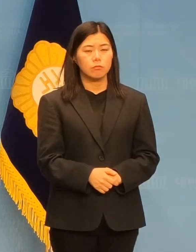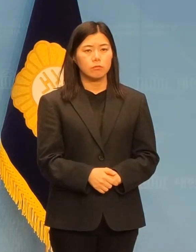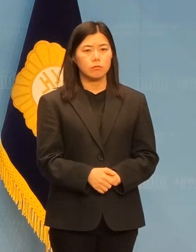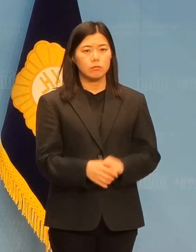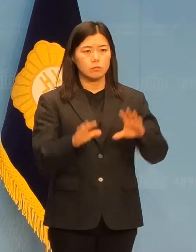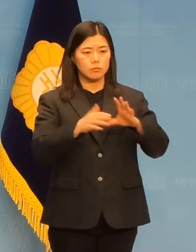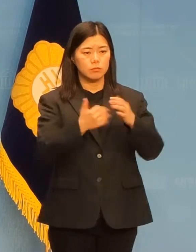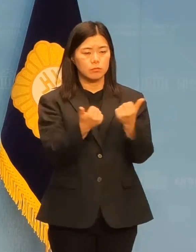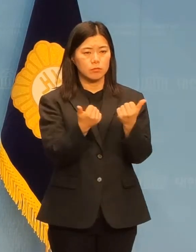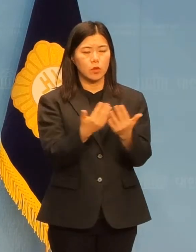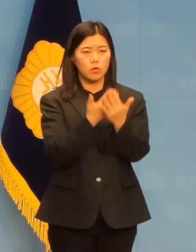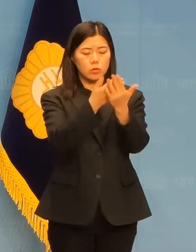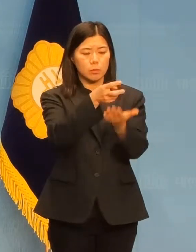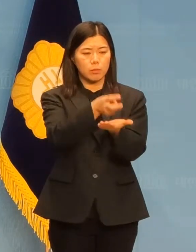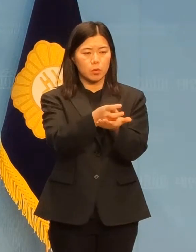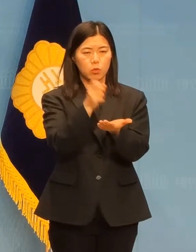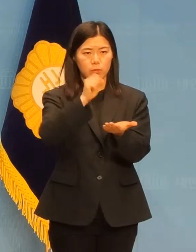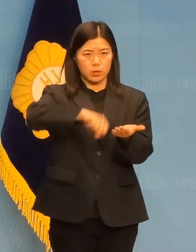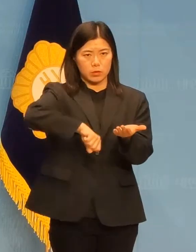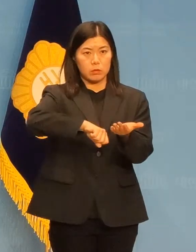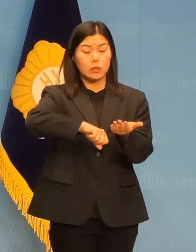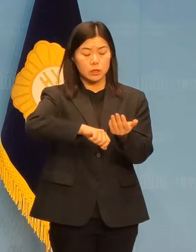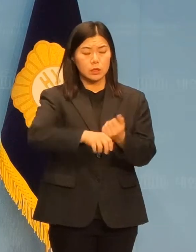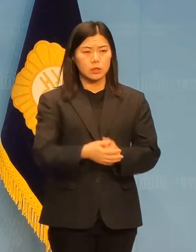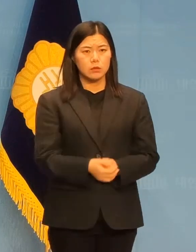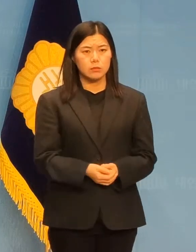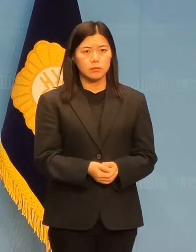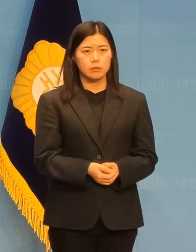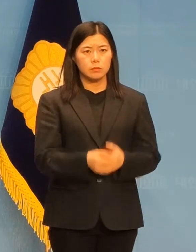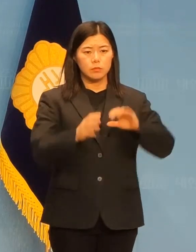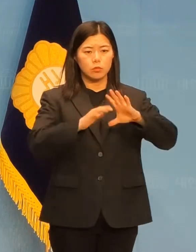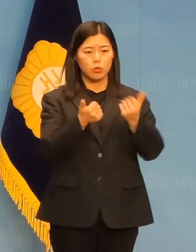국회 선진화법 위반